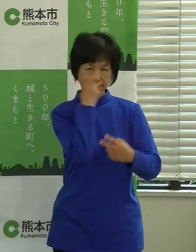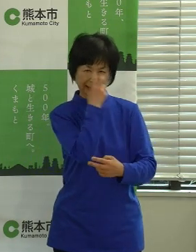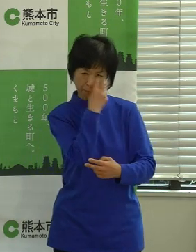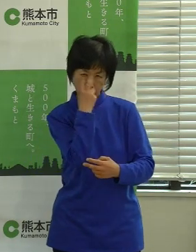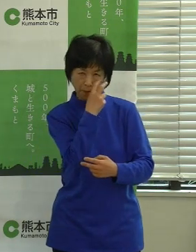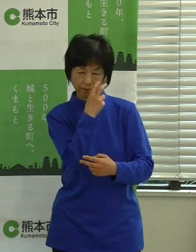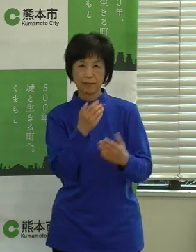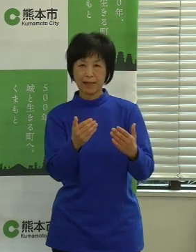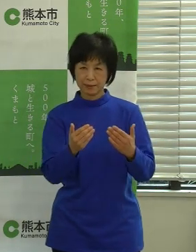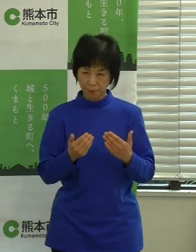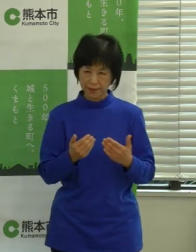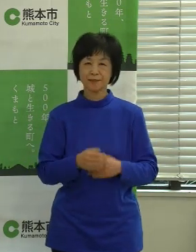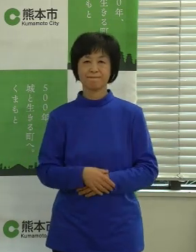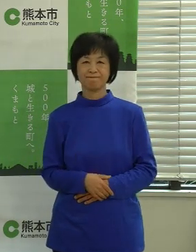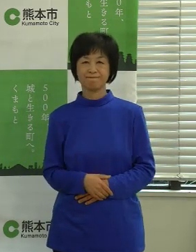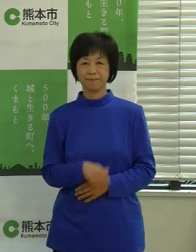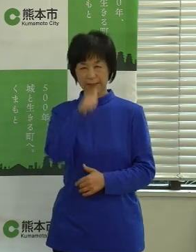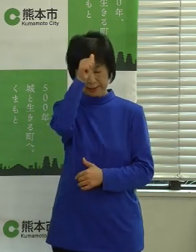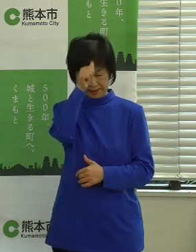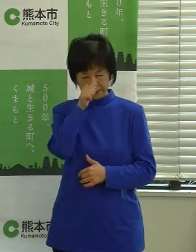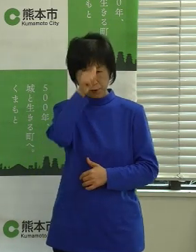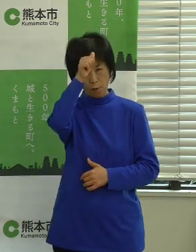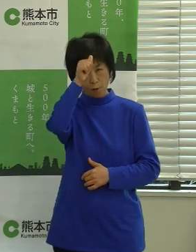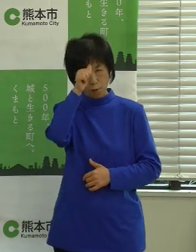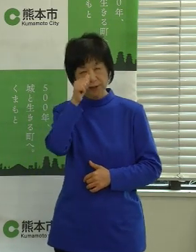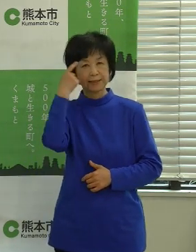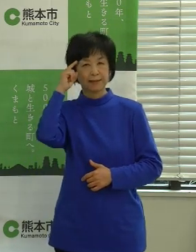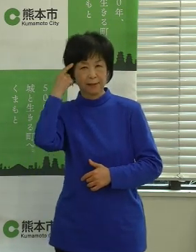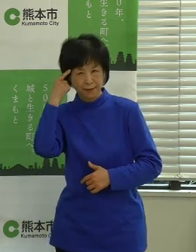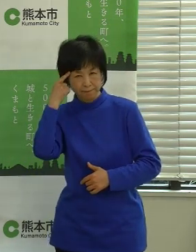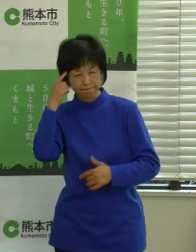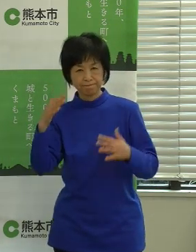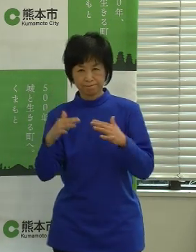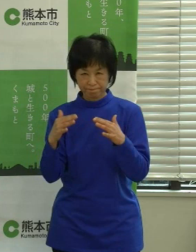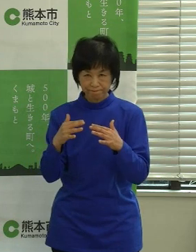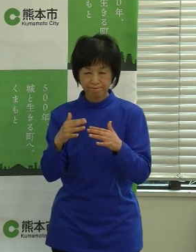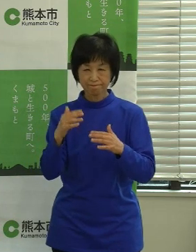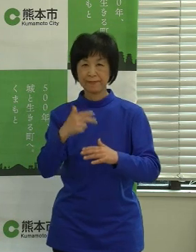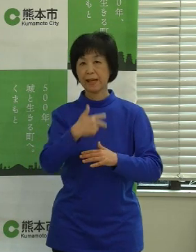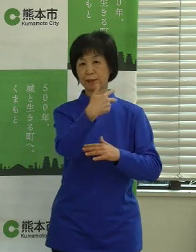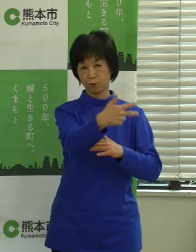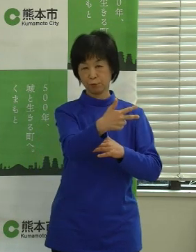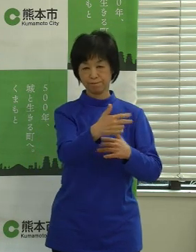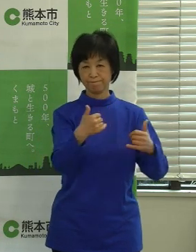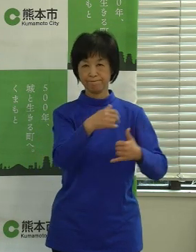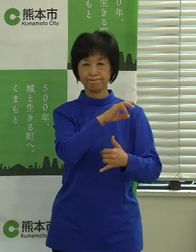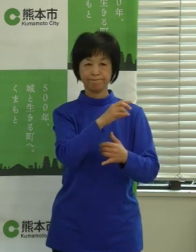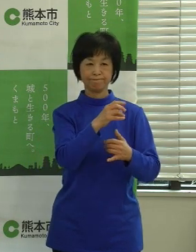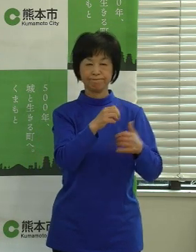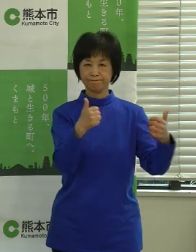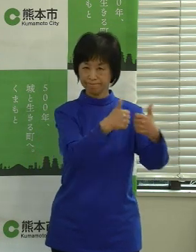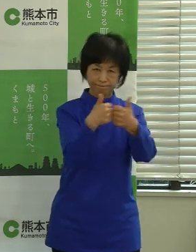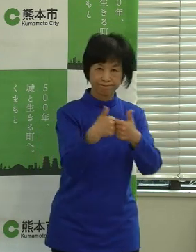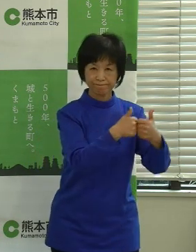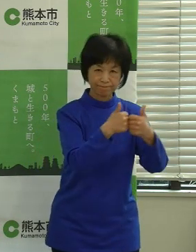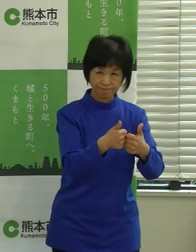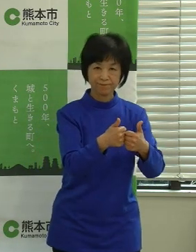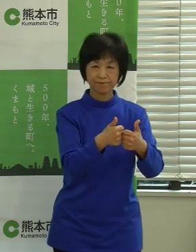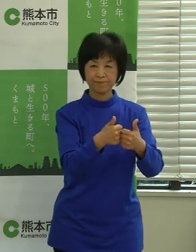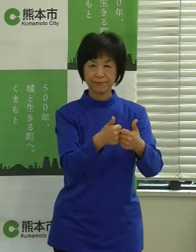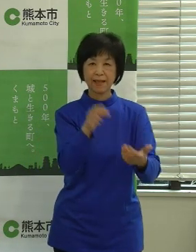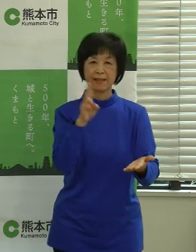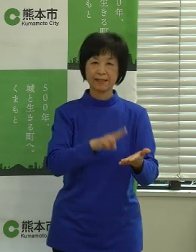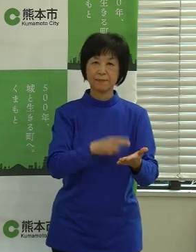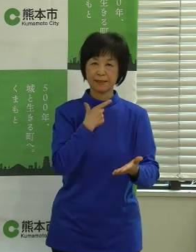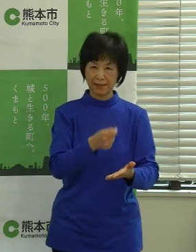重にやっていこうと、そして来週ぐらいの時点ではまた議論をしてですね一定の方向性が示せるのではないか